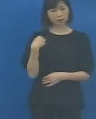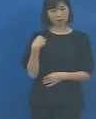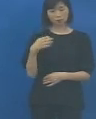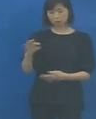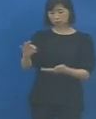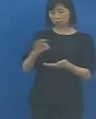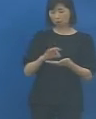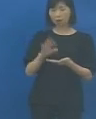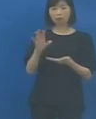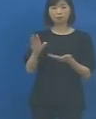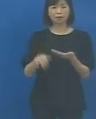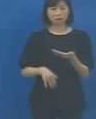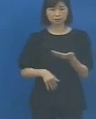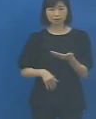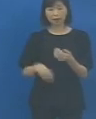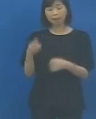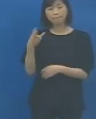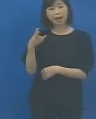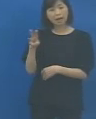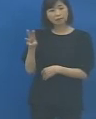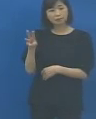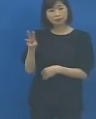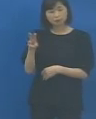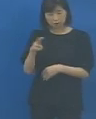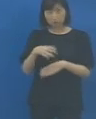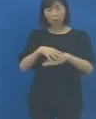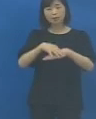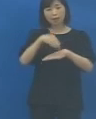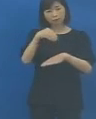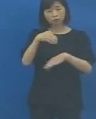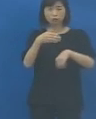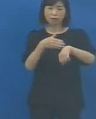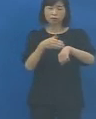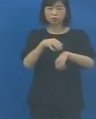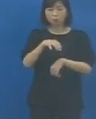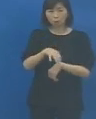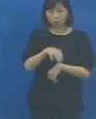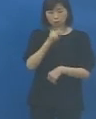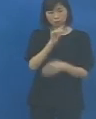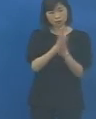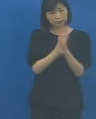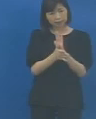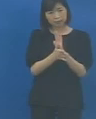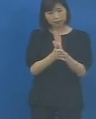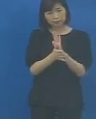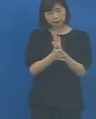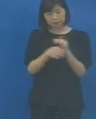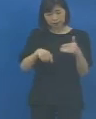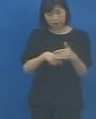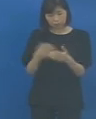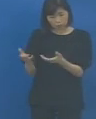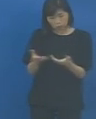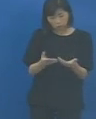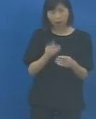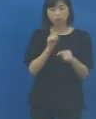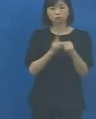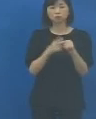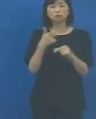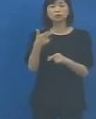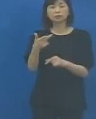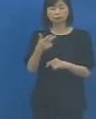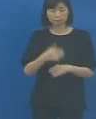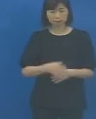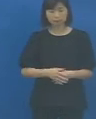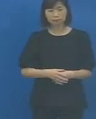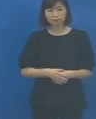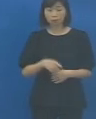からパラリンピックのキャンプは鳥取県内は中止になったものと考えます。でこの点も含めてです